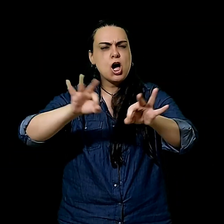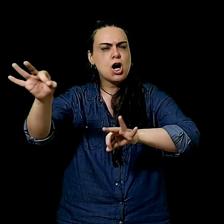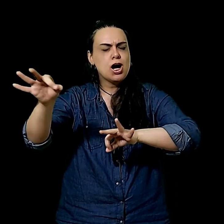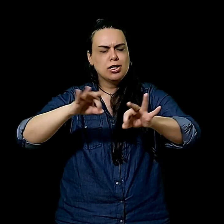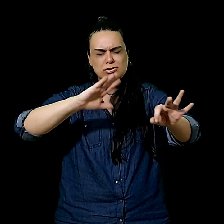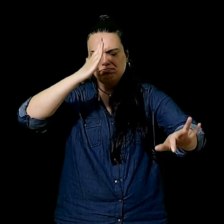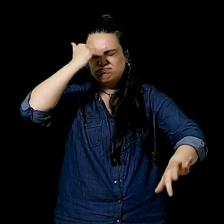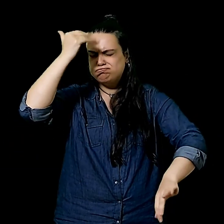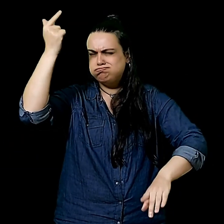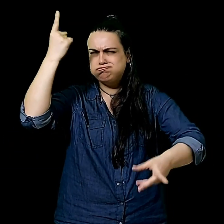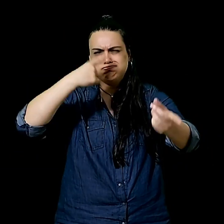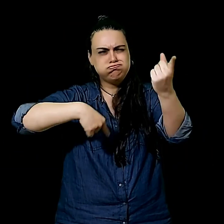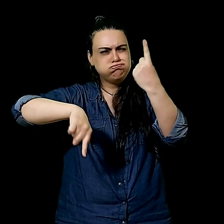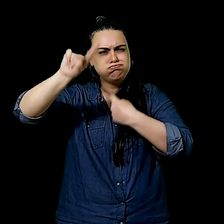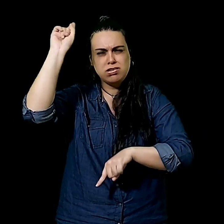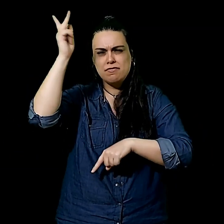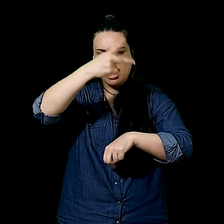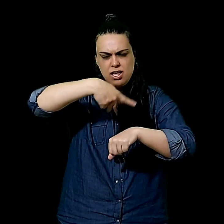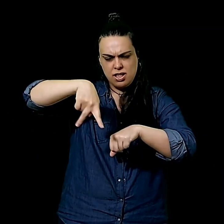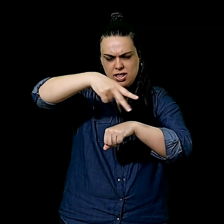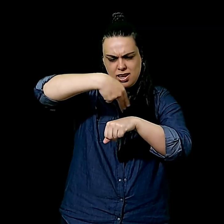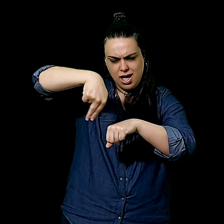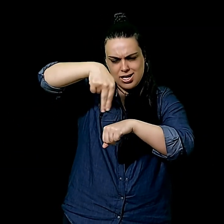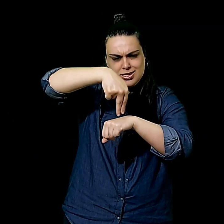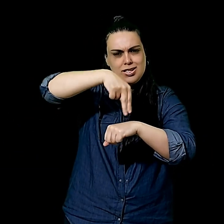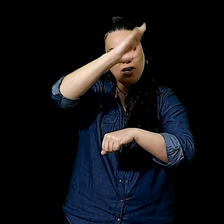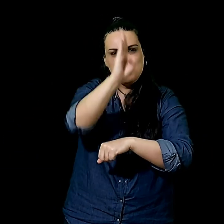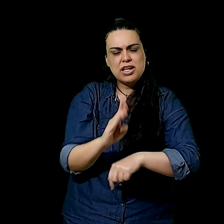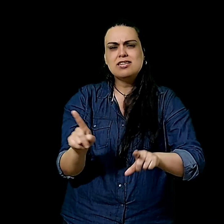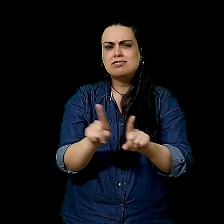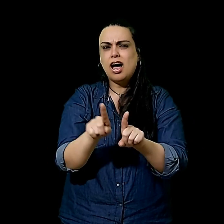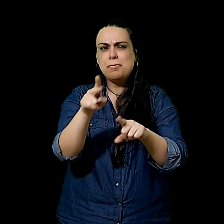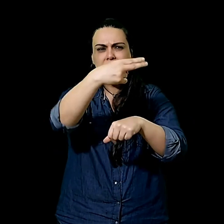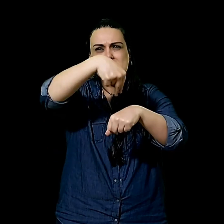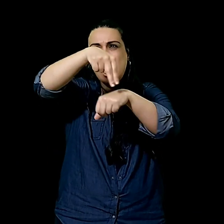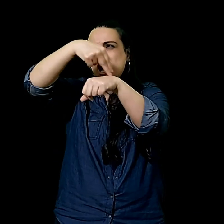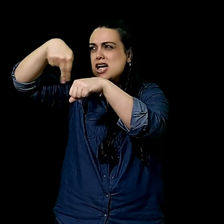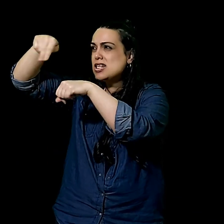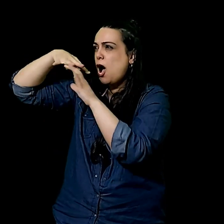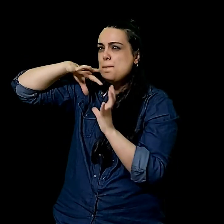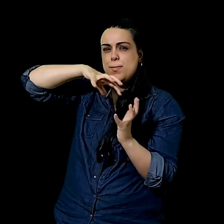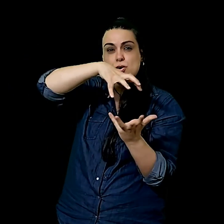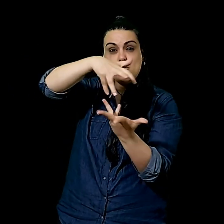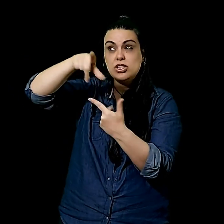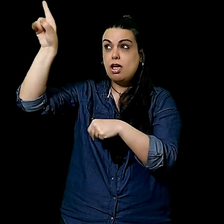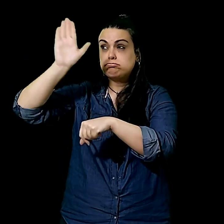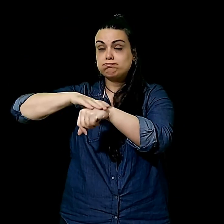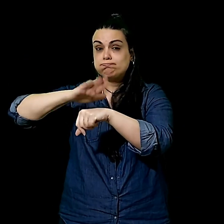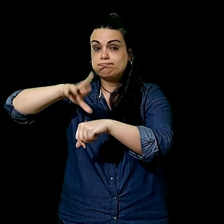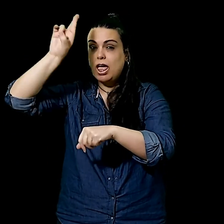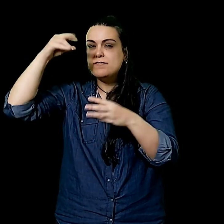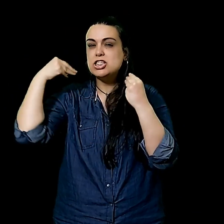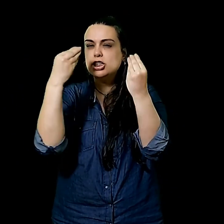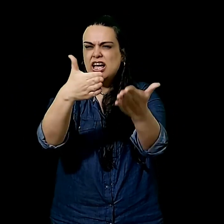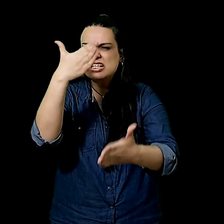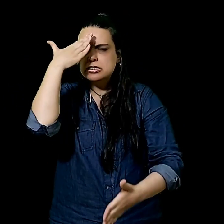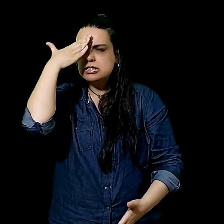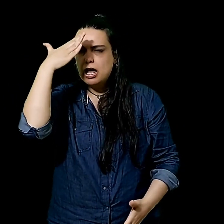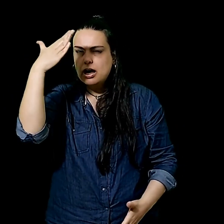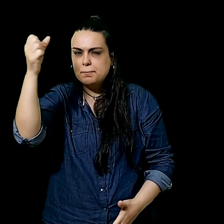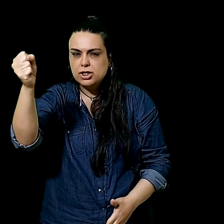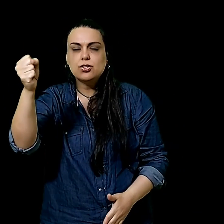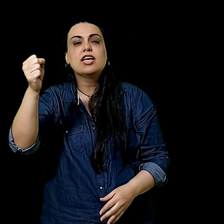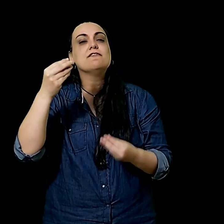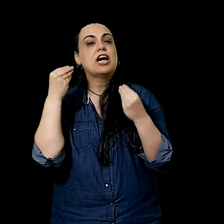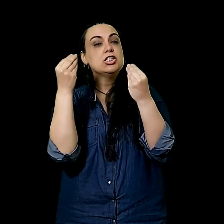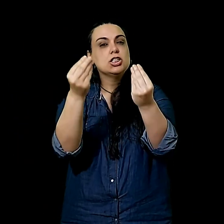mas tão maiores, que vai englobar não só a nação brasileira, mas outras nações. E o Senhor vai se encarregar de fazer isso, vai te dar tanta sabedoria, vai te